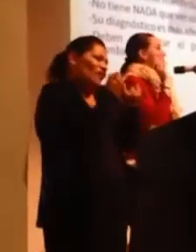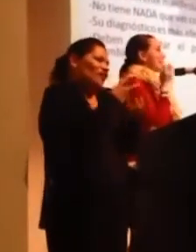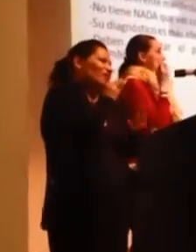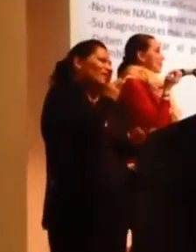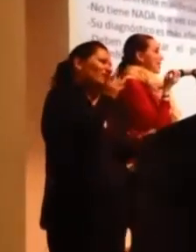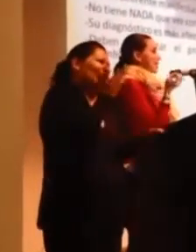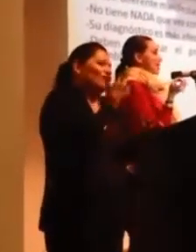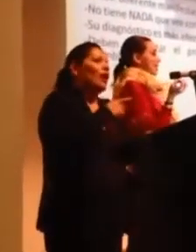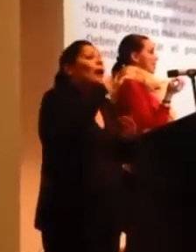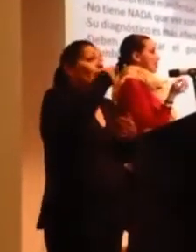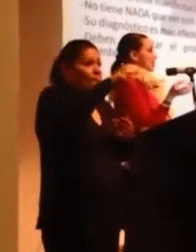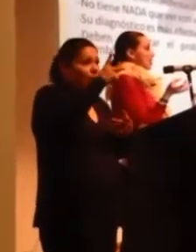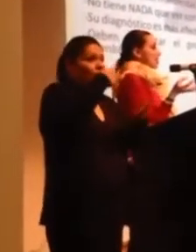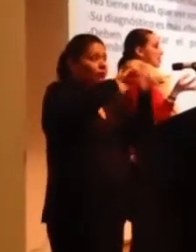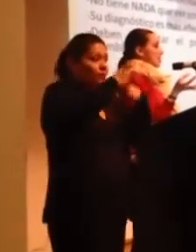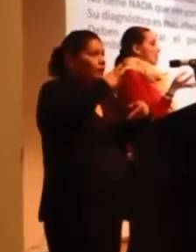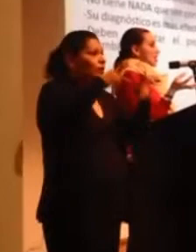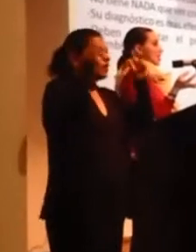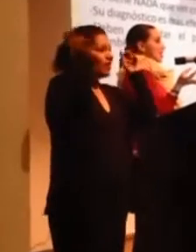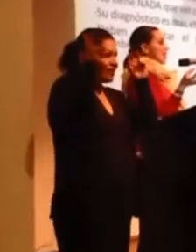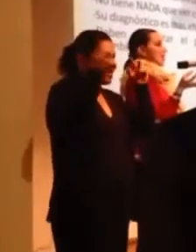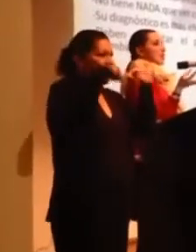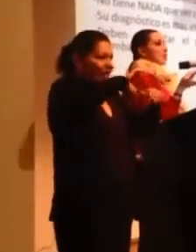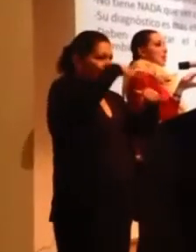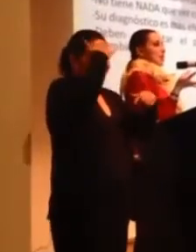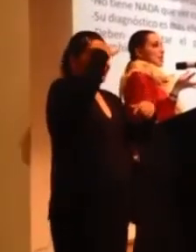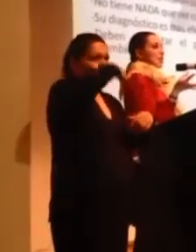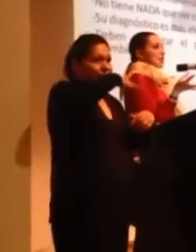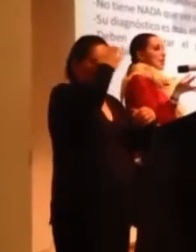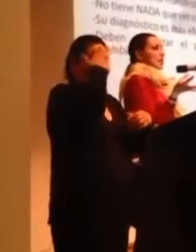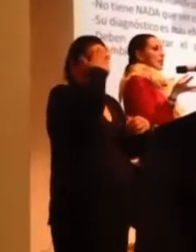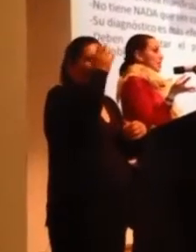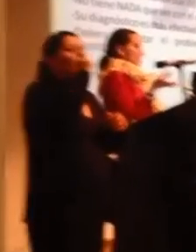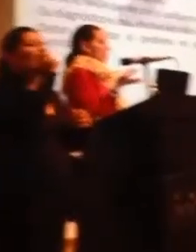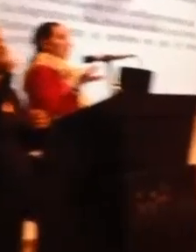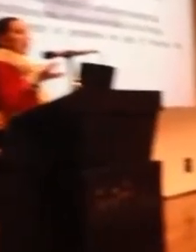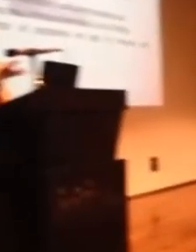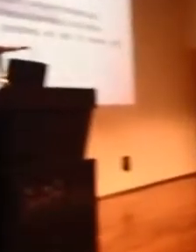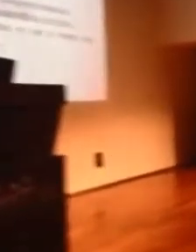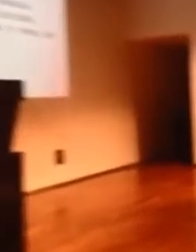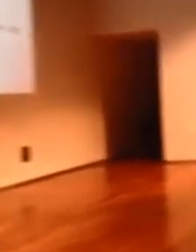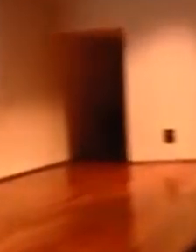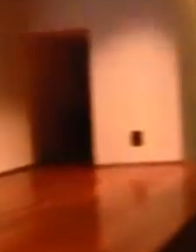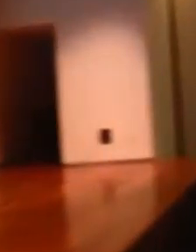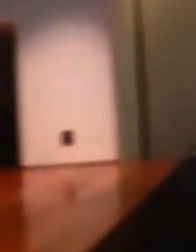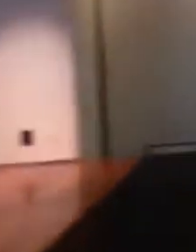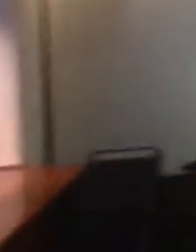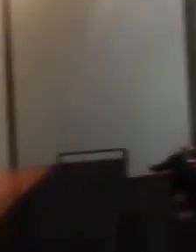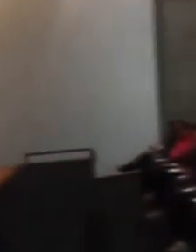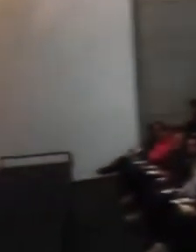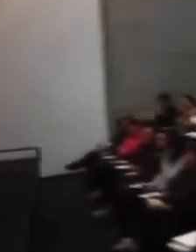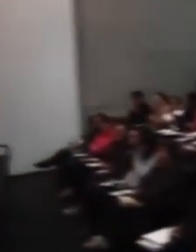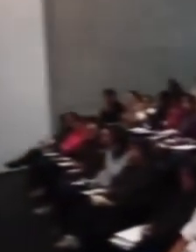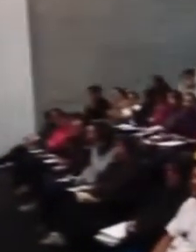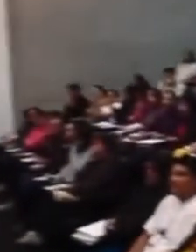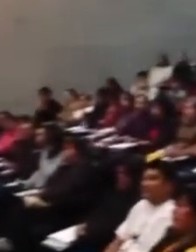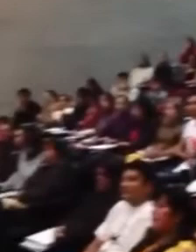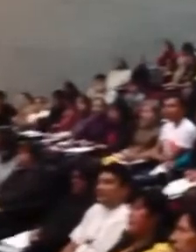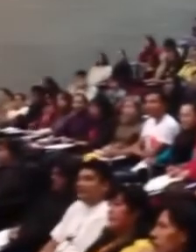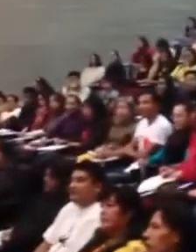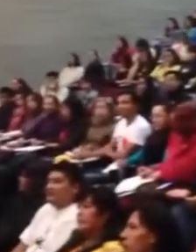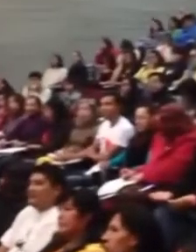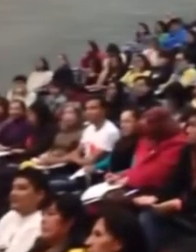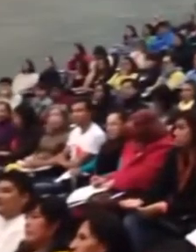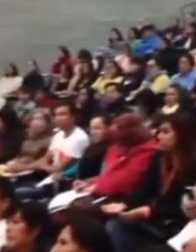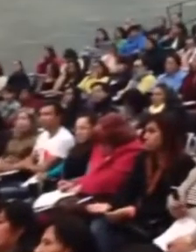Que hayan venido para saber información de TDAH. Papás, mamá. Okay. Les voy a pedir particularmente a ustedes